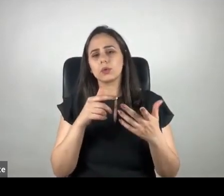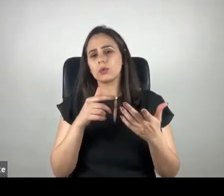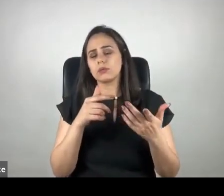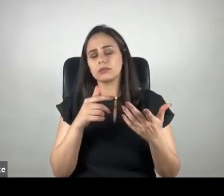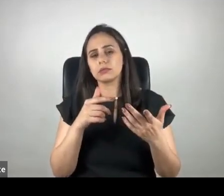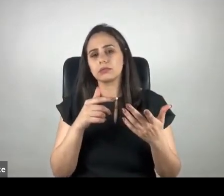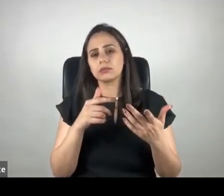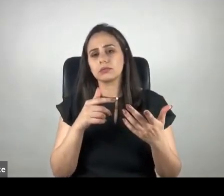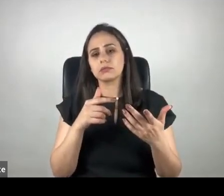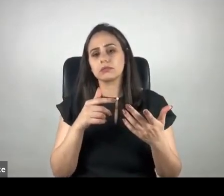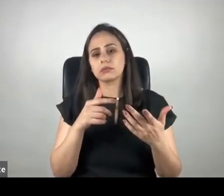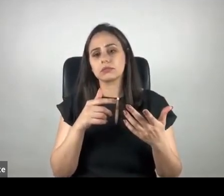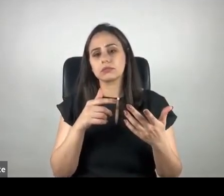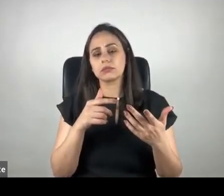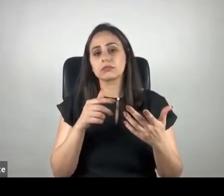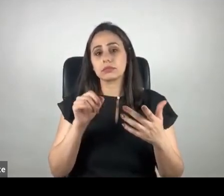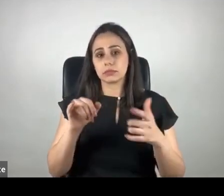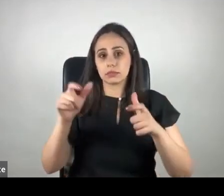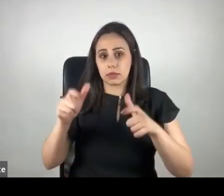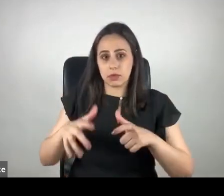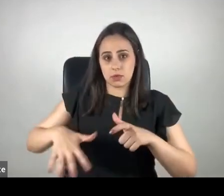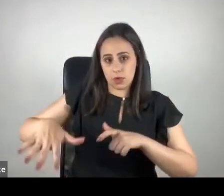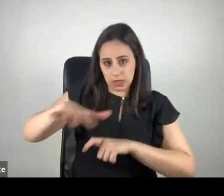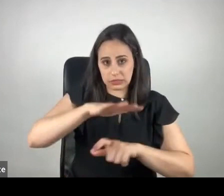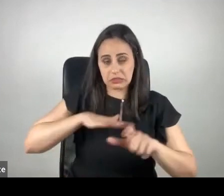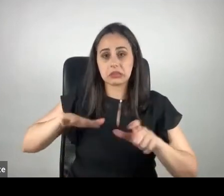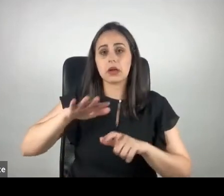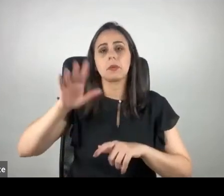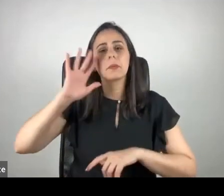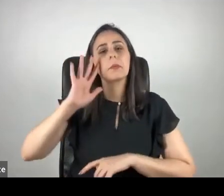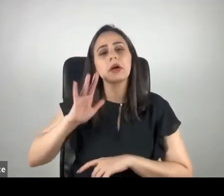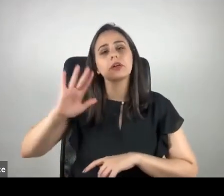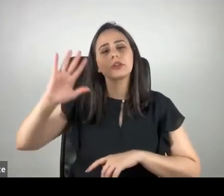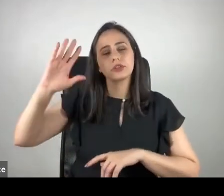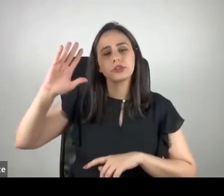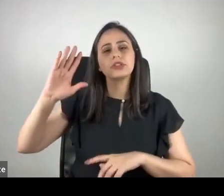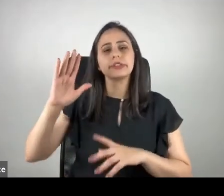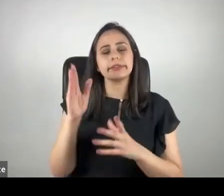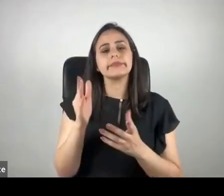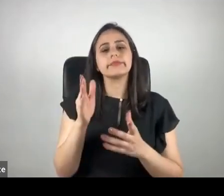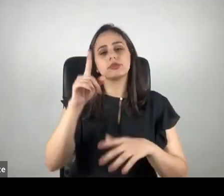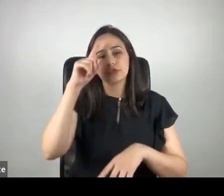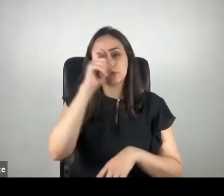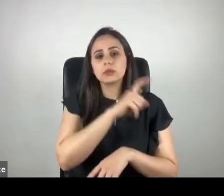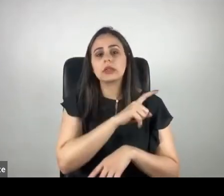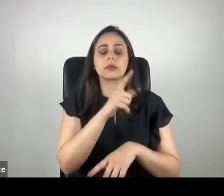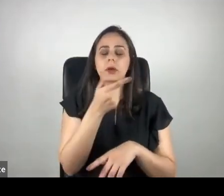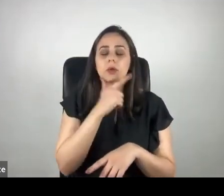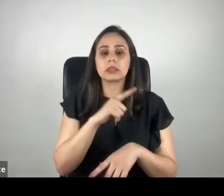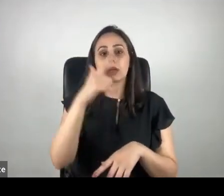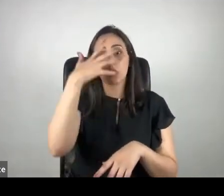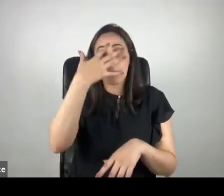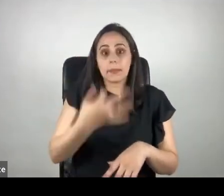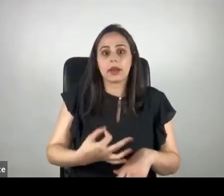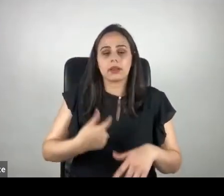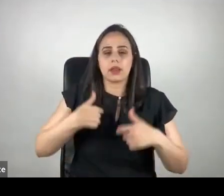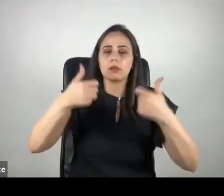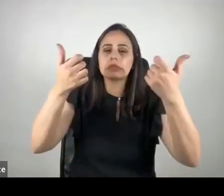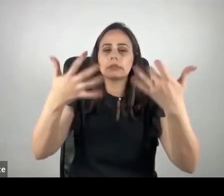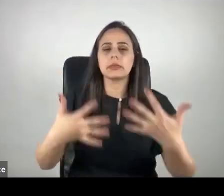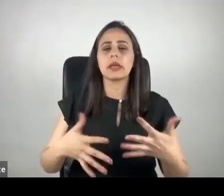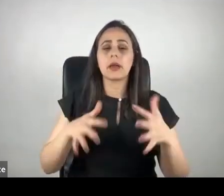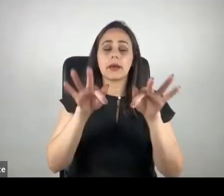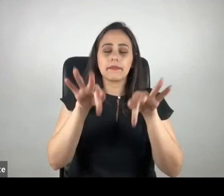dificuldade naquela situação de poder me entender propriamente dito? E para fechar, queria pegar aqui a